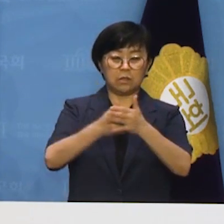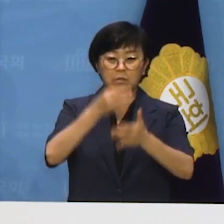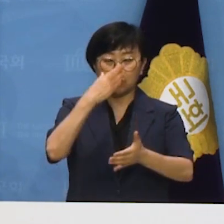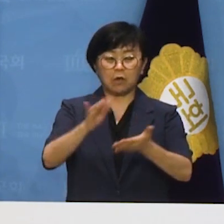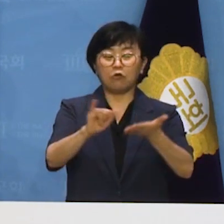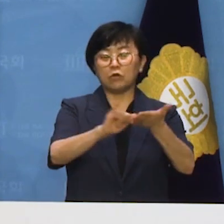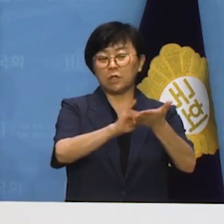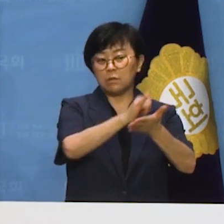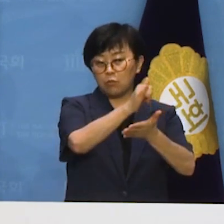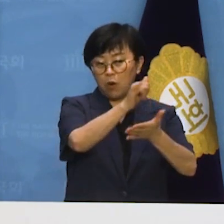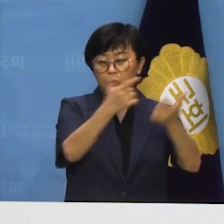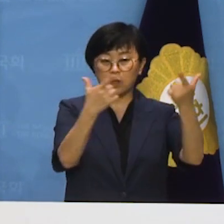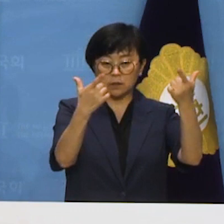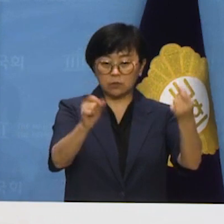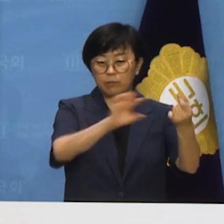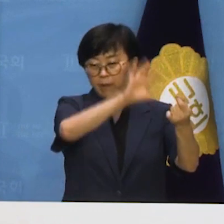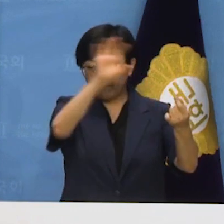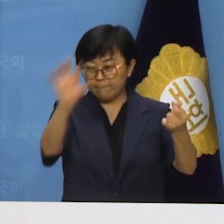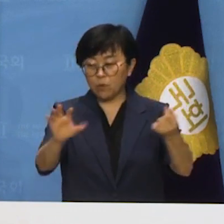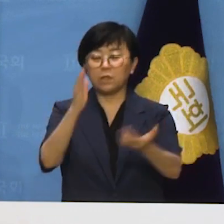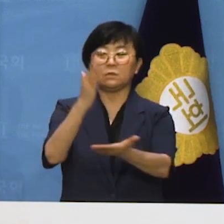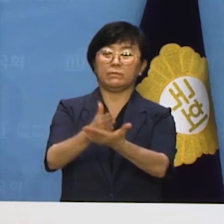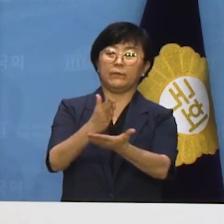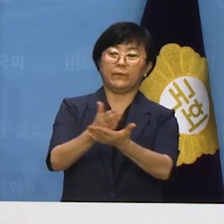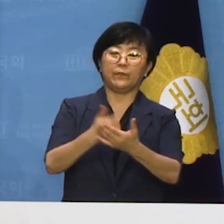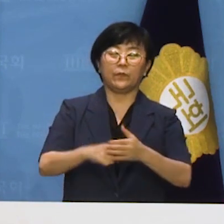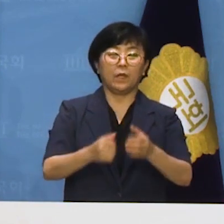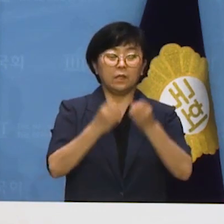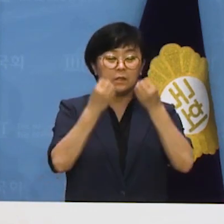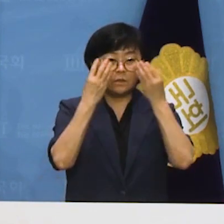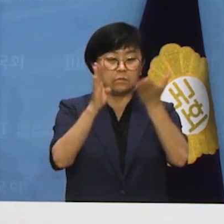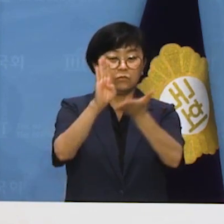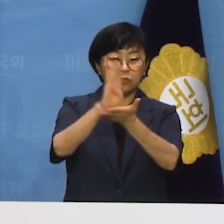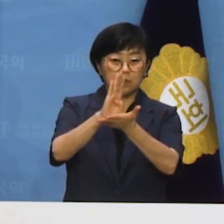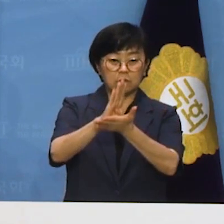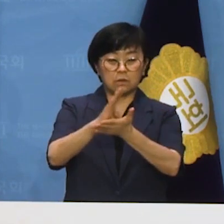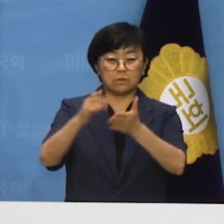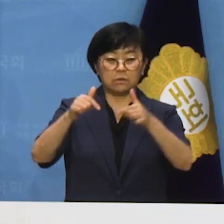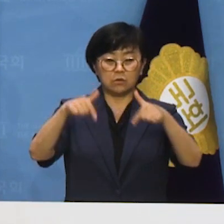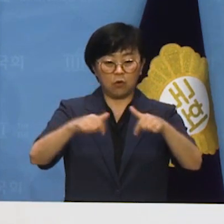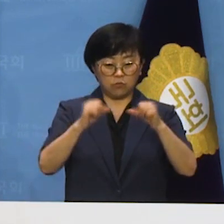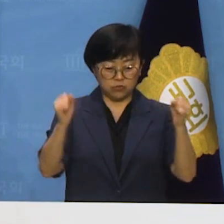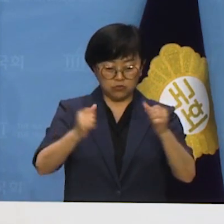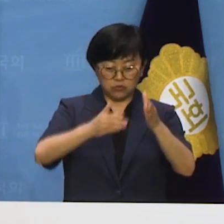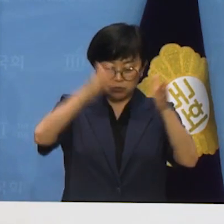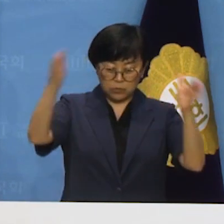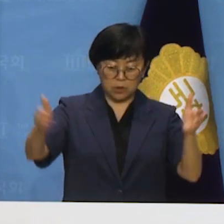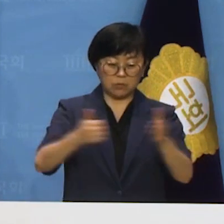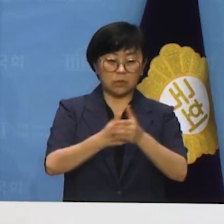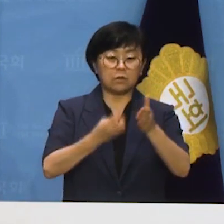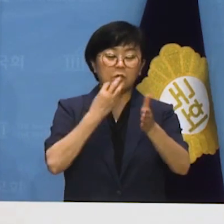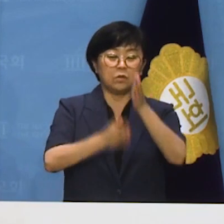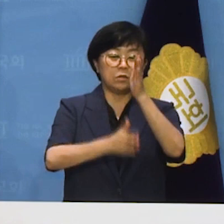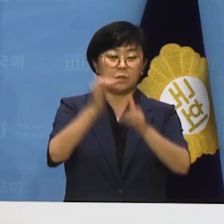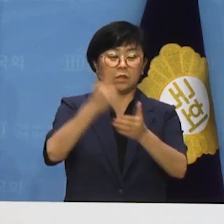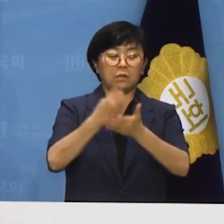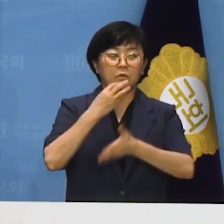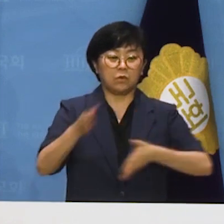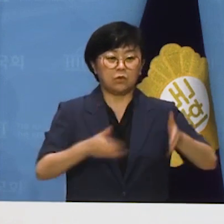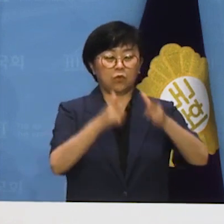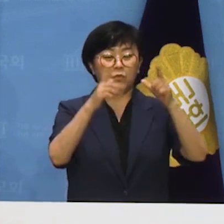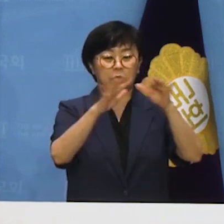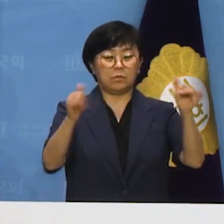골드라인에 우를 다시는 범해서는 안 되겠습니다 신분당선 서북부 연장을 염원하는 서울시민과 경기도민의 뜻을